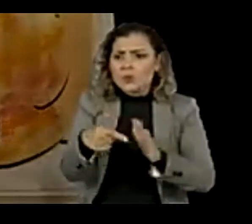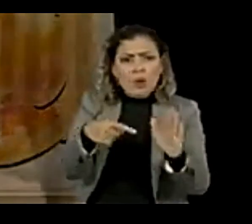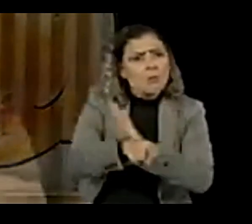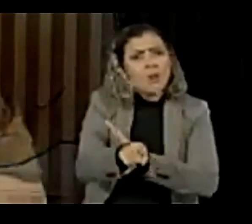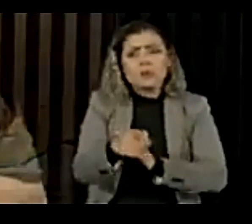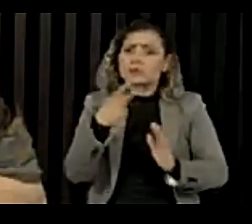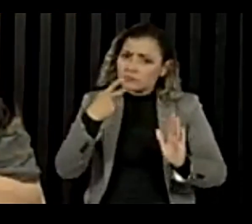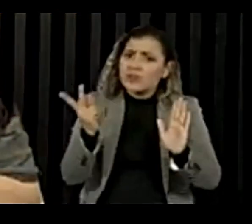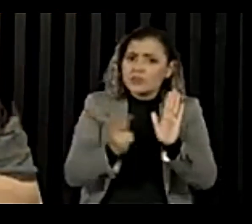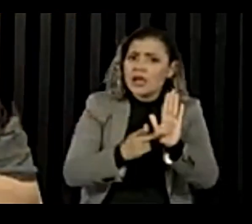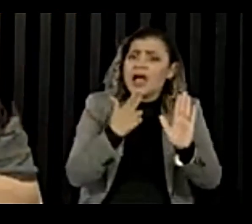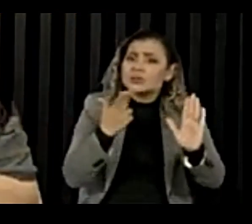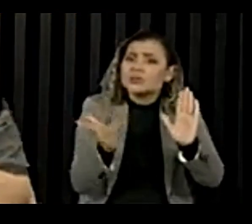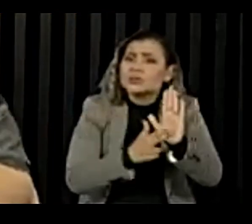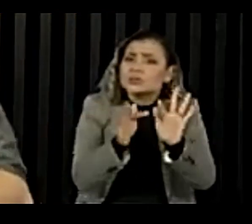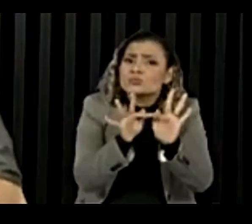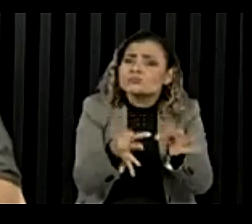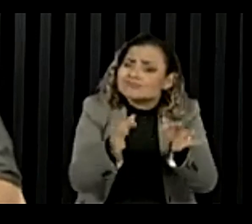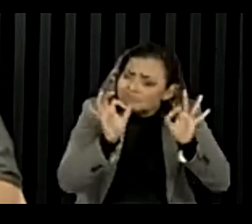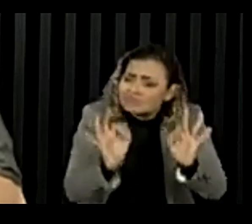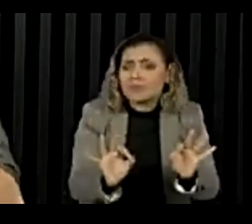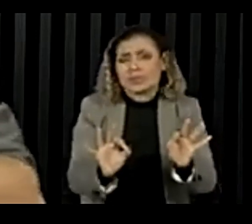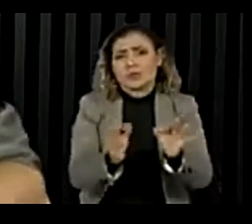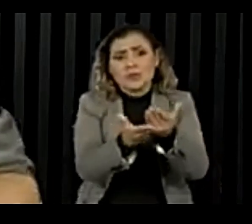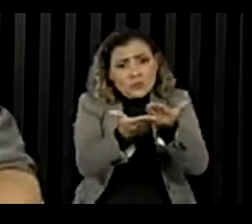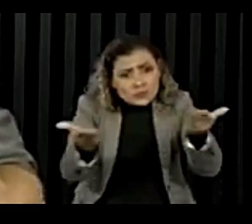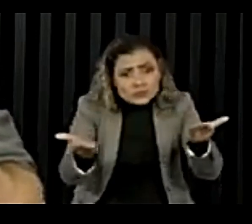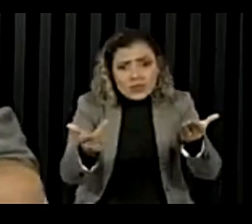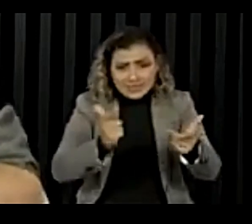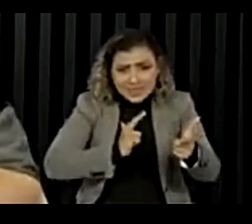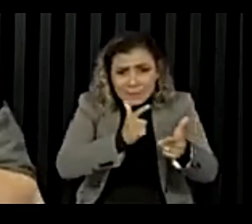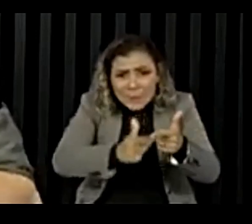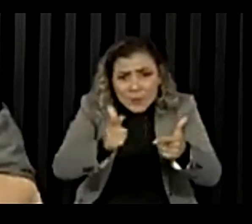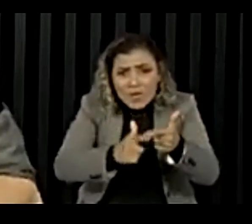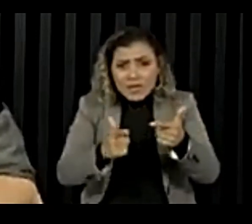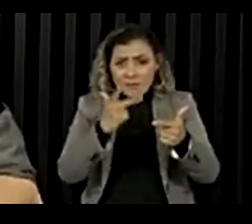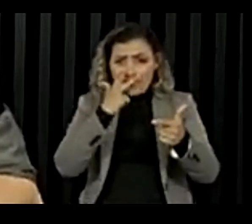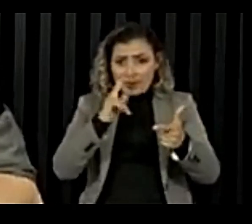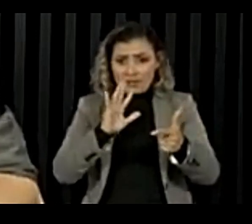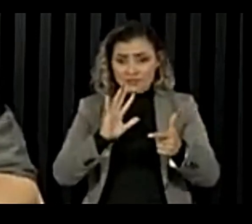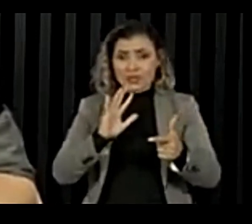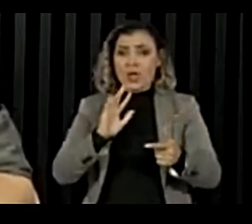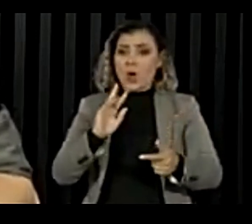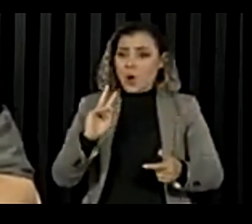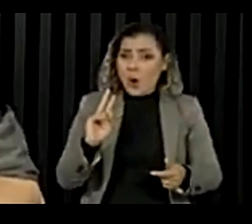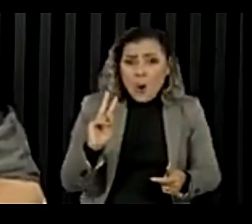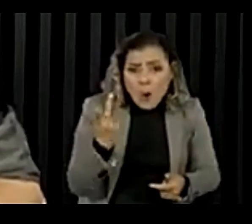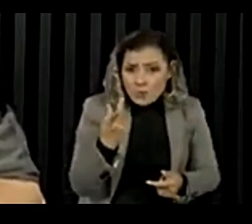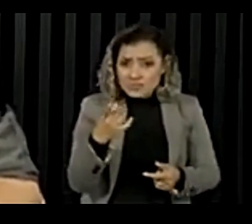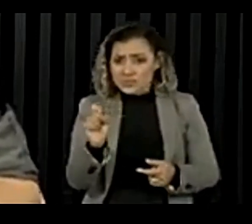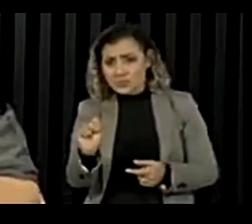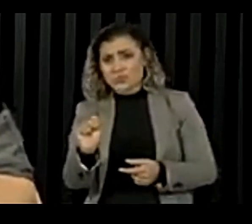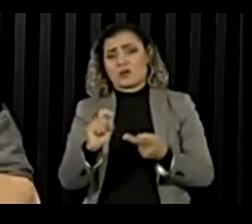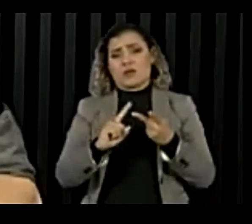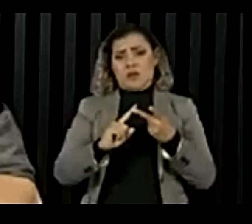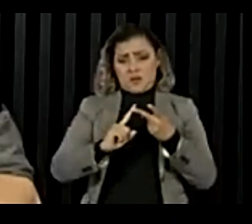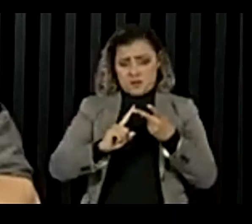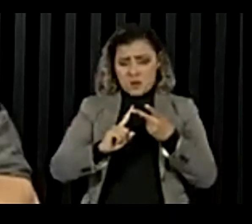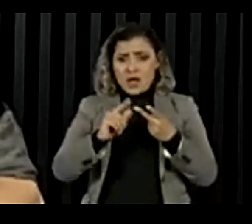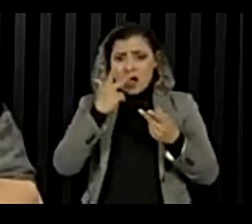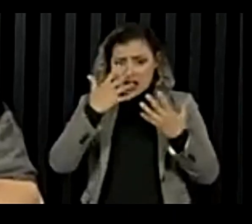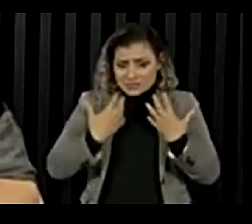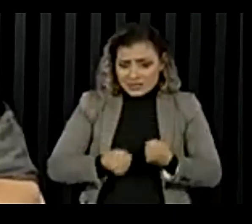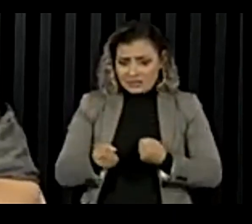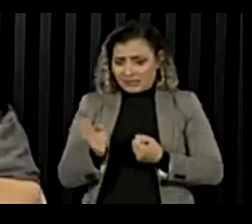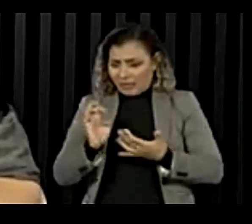isso do fundo do meu coração, com toda a humildade do mundo, para você que tem problema em aceitação de homossexuais, que acha que mulher tem